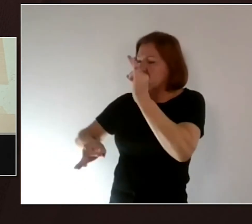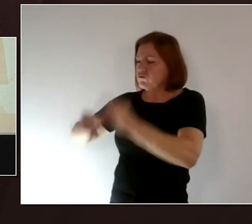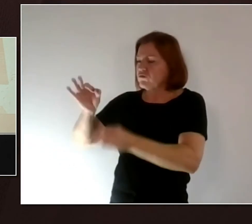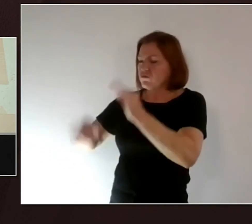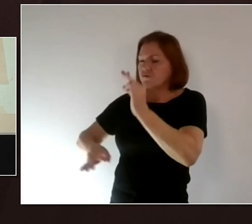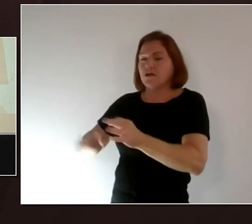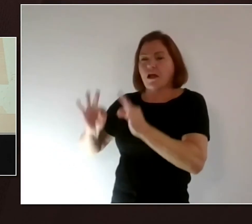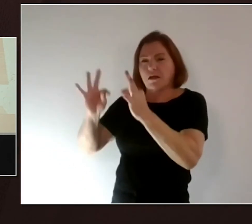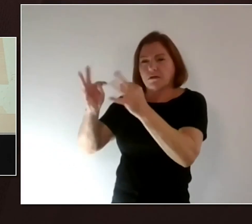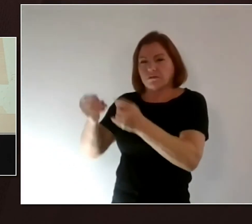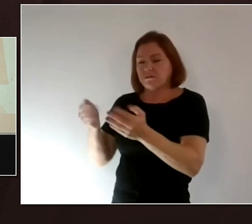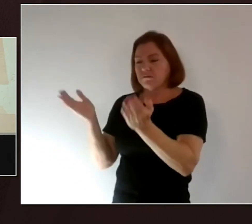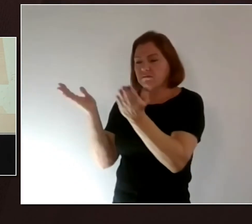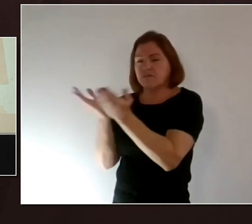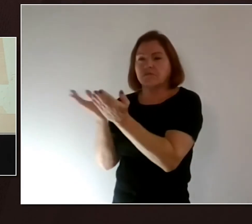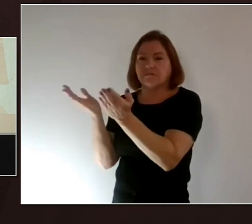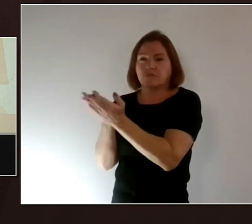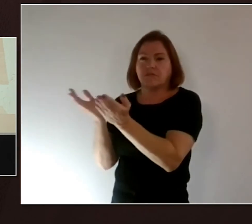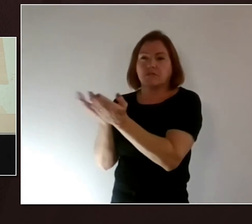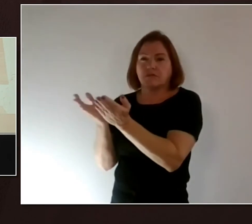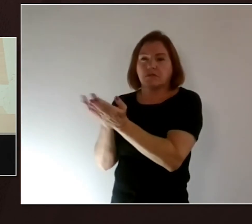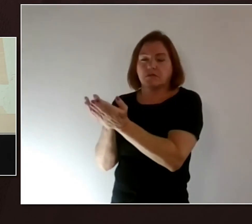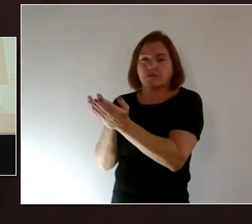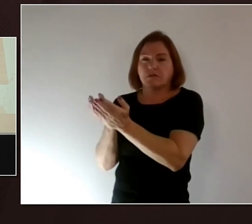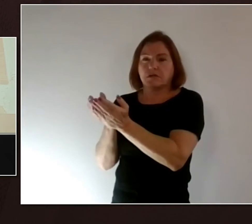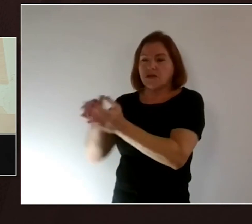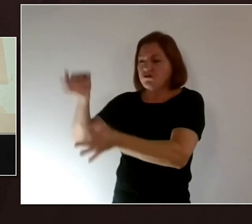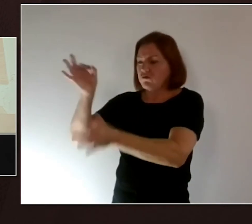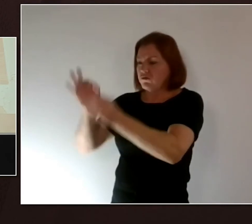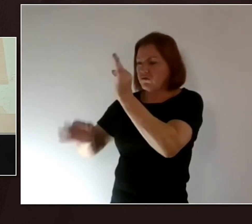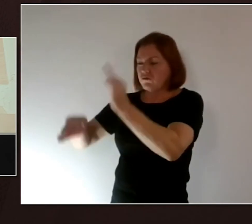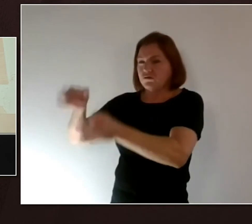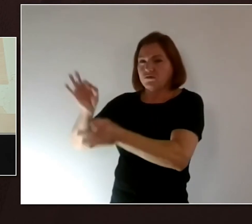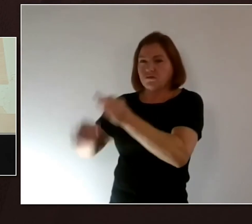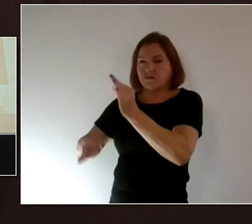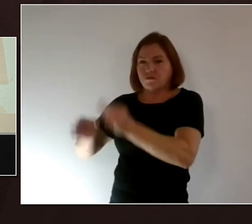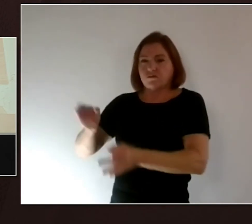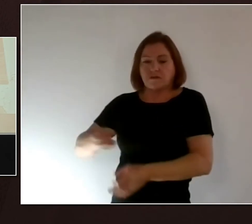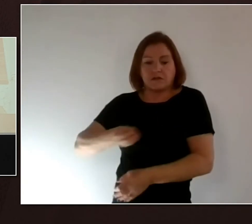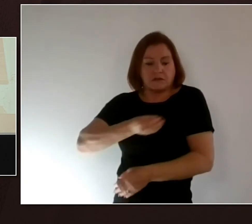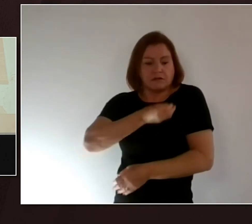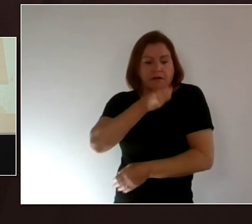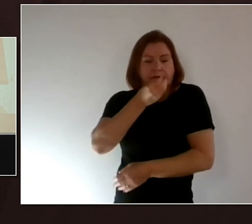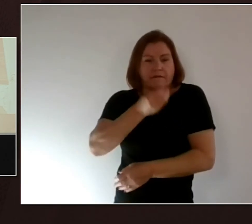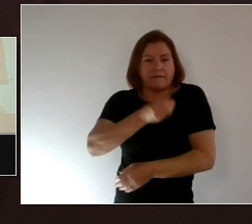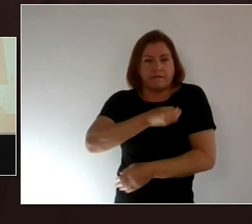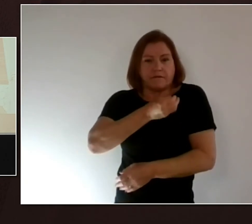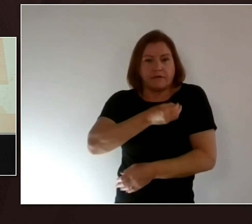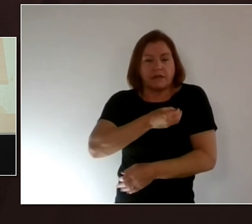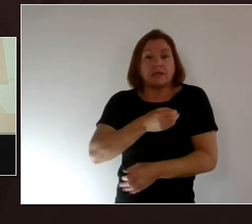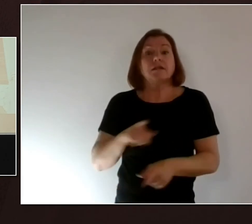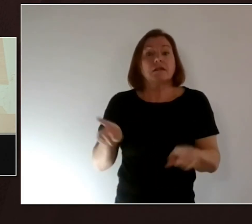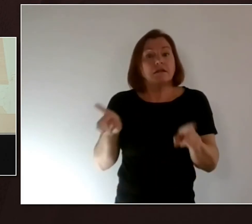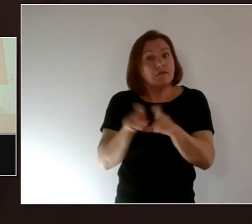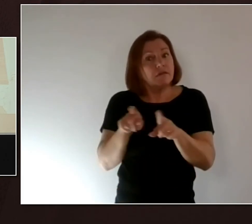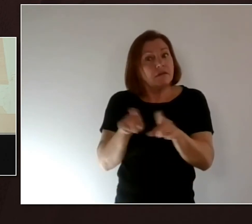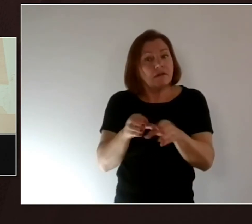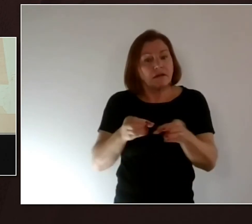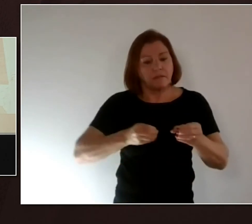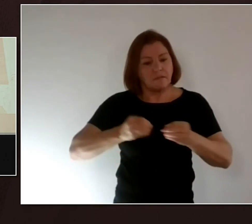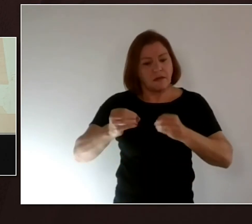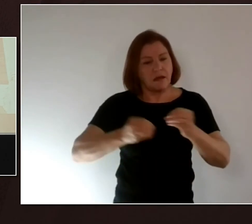levará em conta a vida e a obra dos cristãos, né, depois de terem